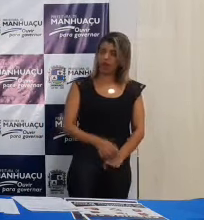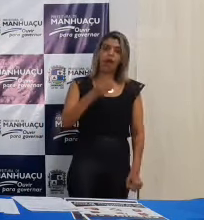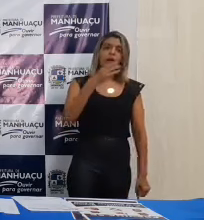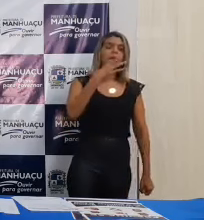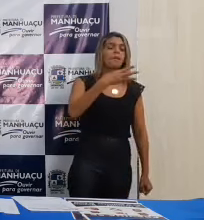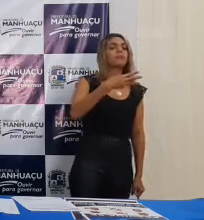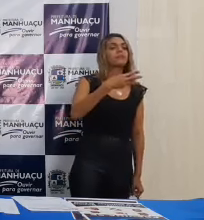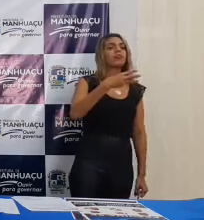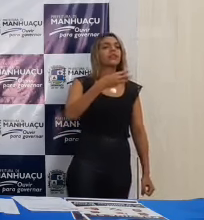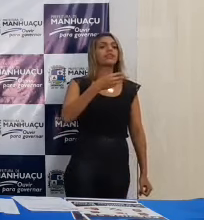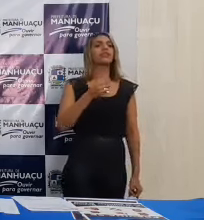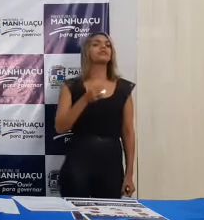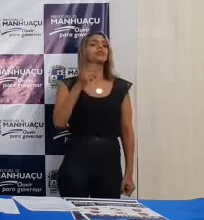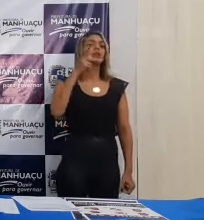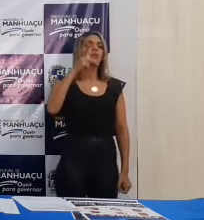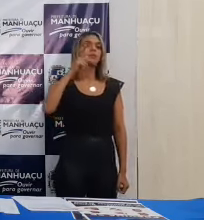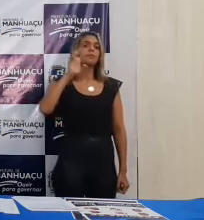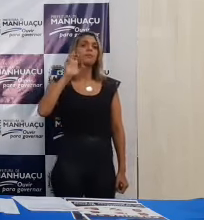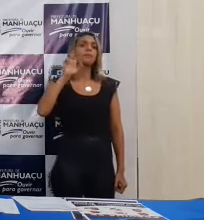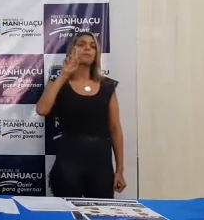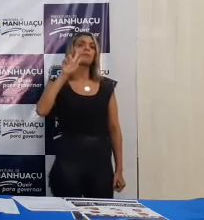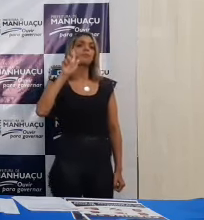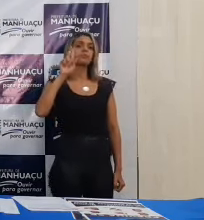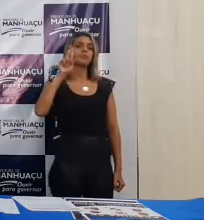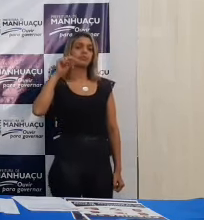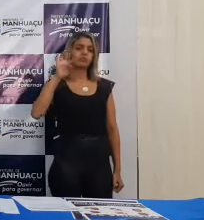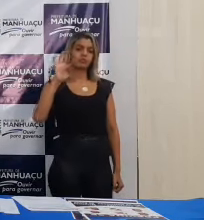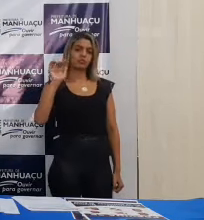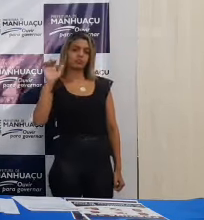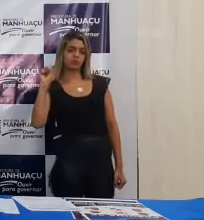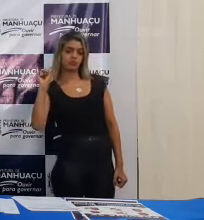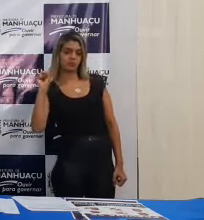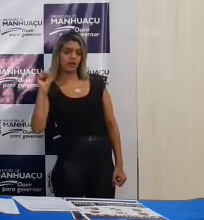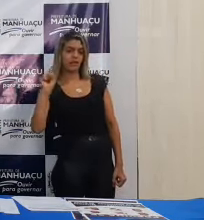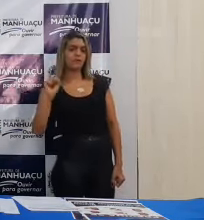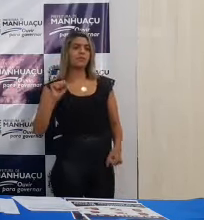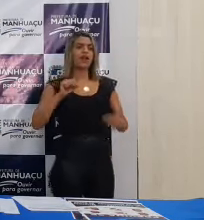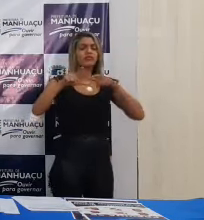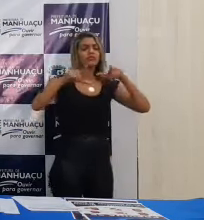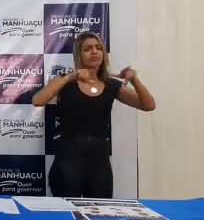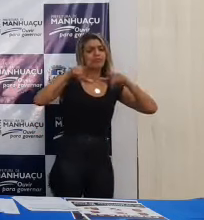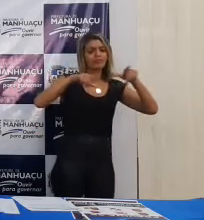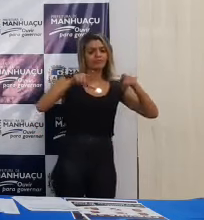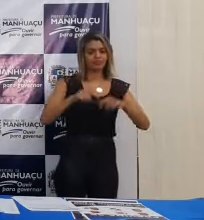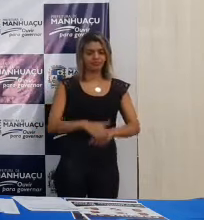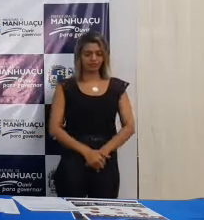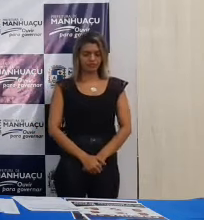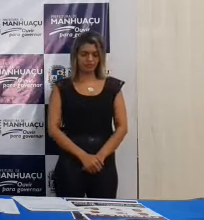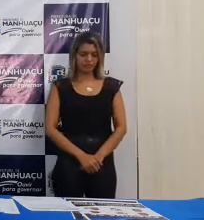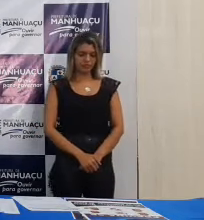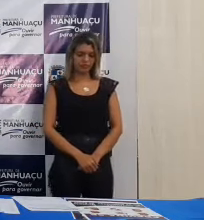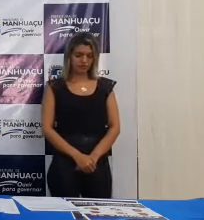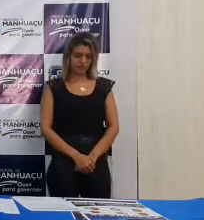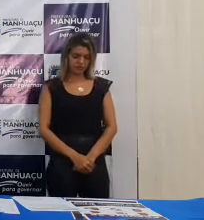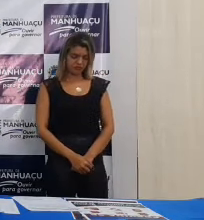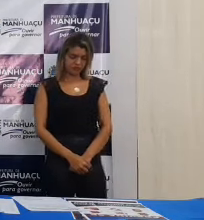cada veículo. Com a palavra, Clairton Alves, jornalista do Tribuna do Leste e rádios Manhuaçu e Nova